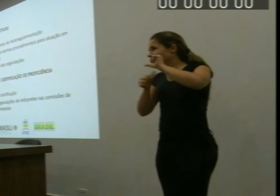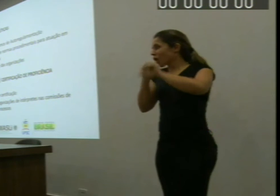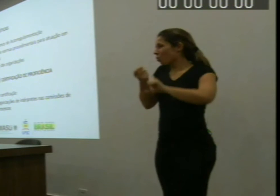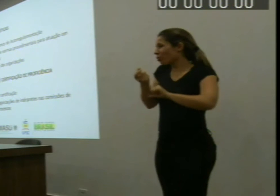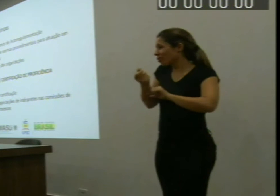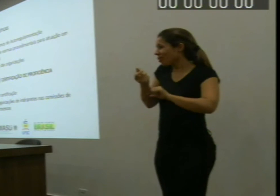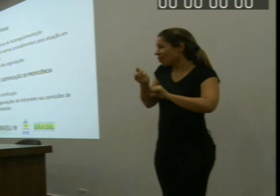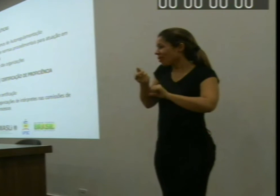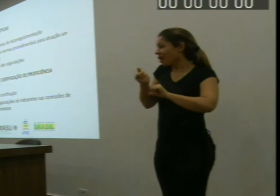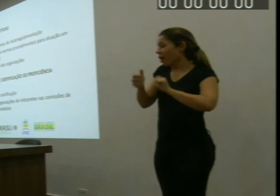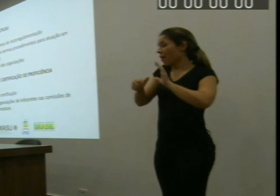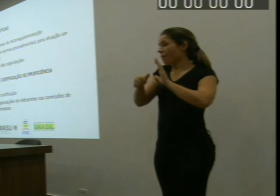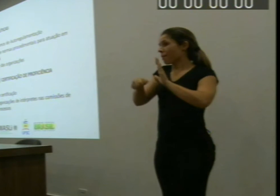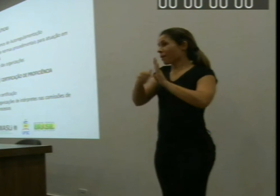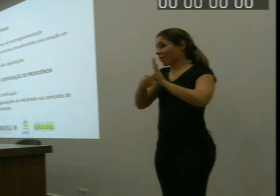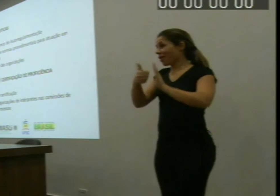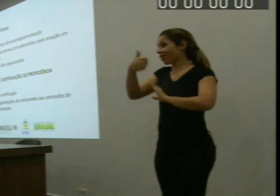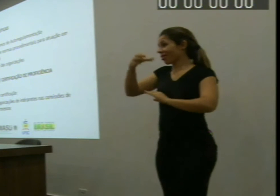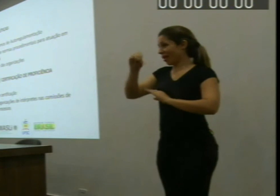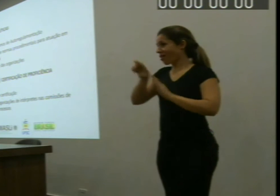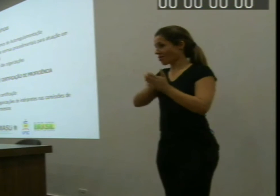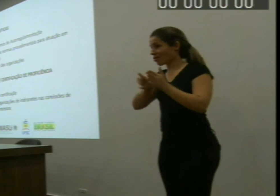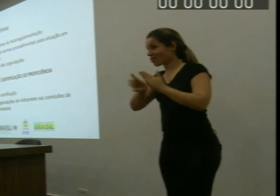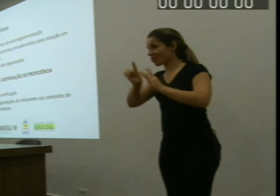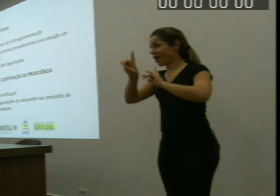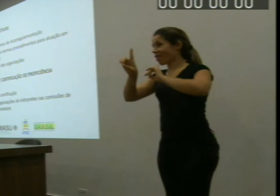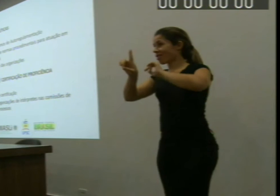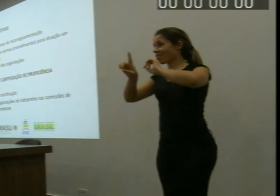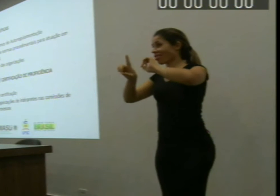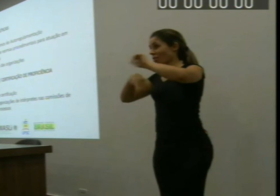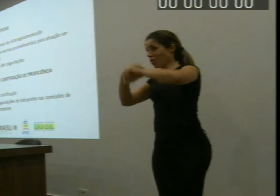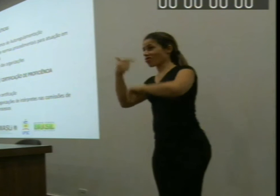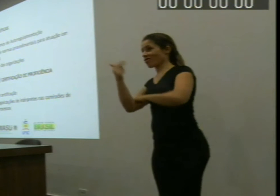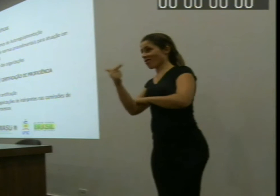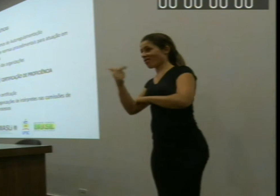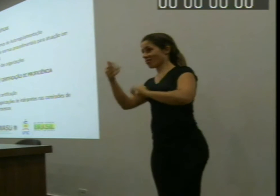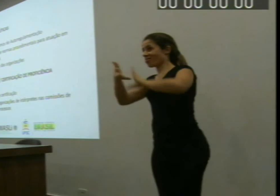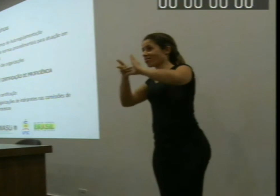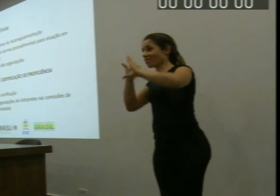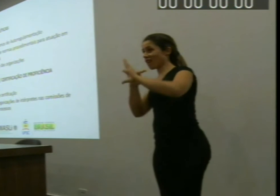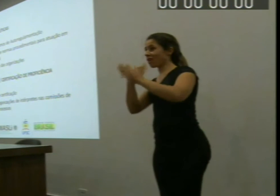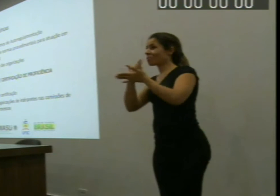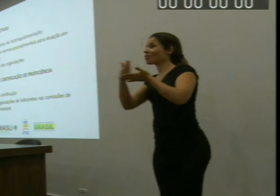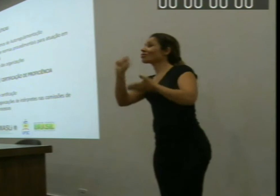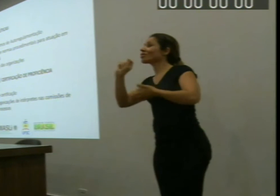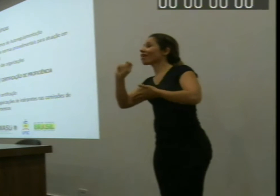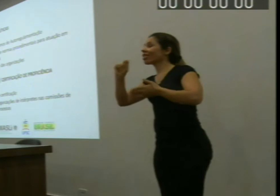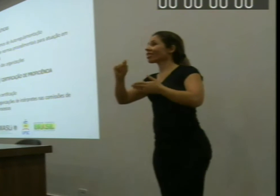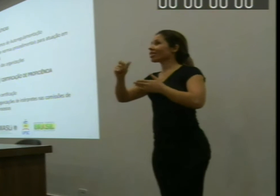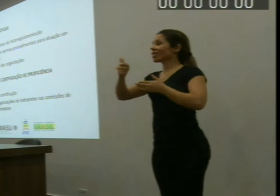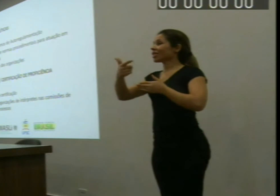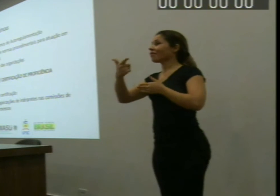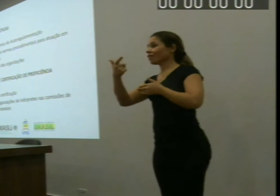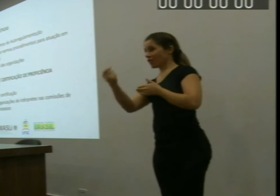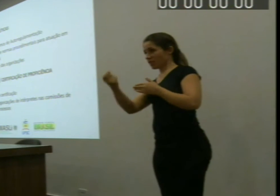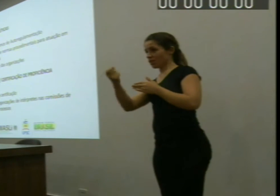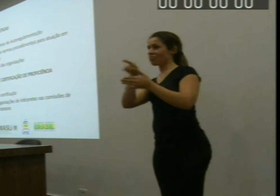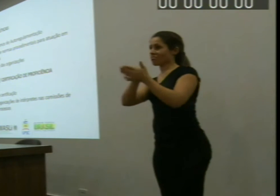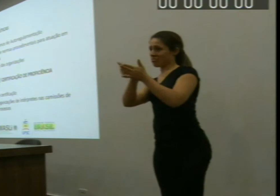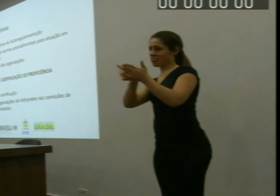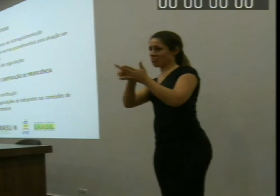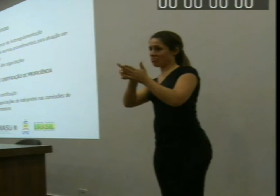aí depois no segundo em diante começaram a ter 20 né então aumentou assim quantidade de